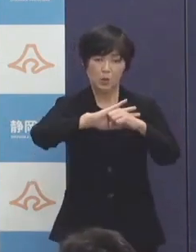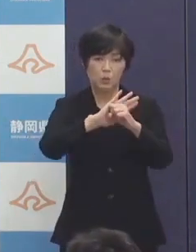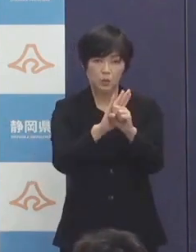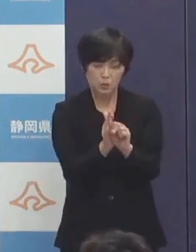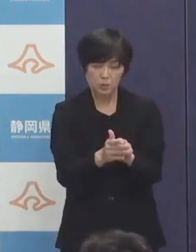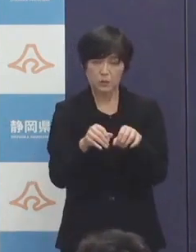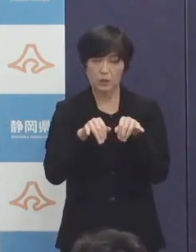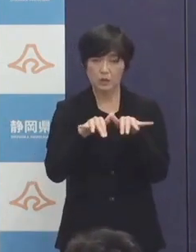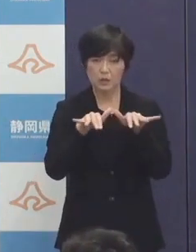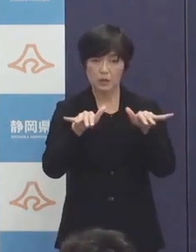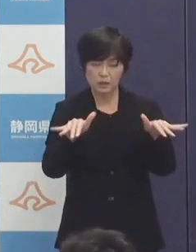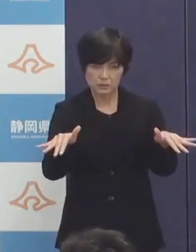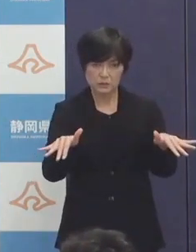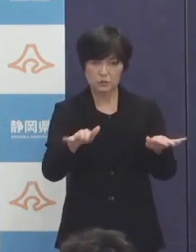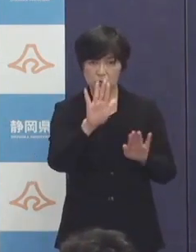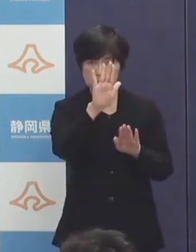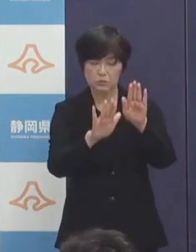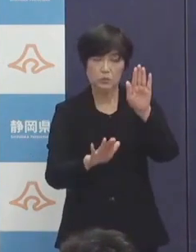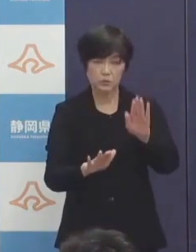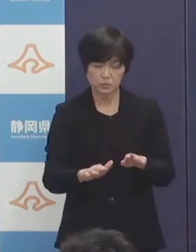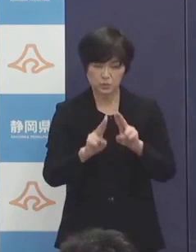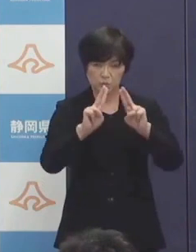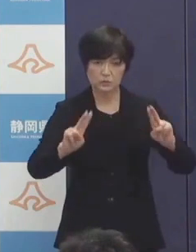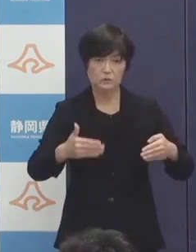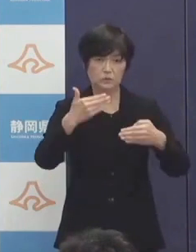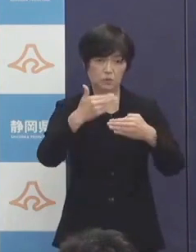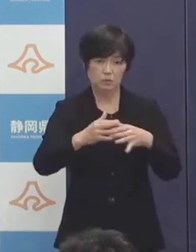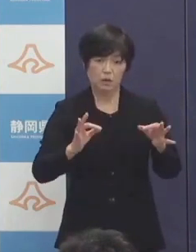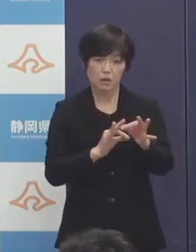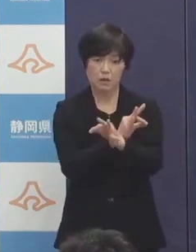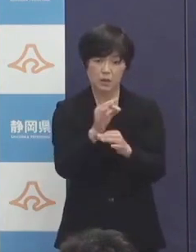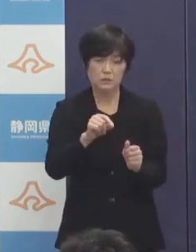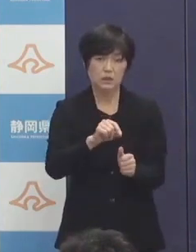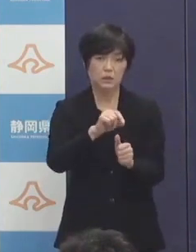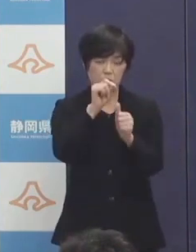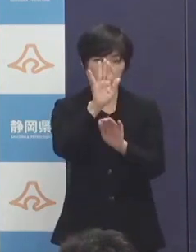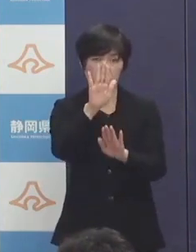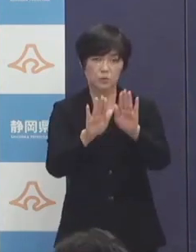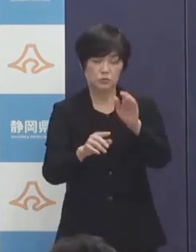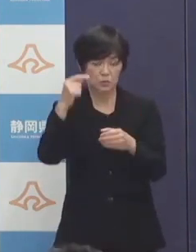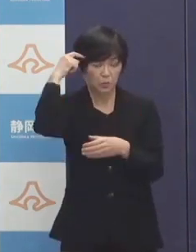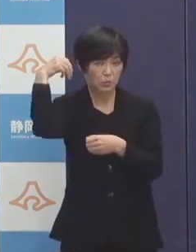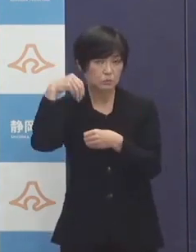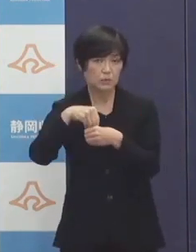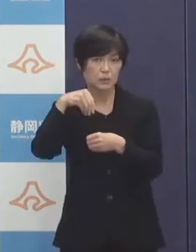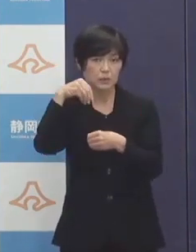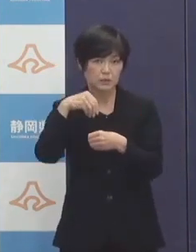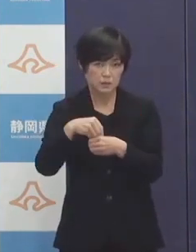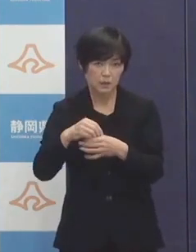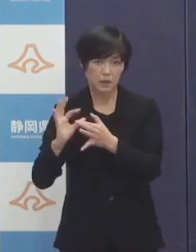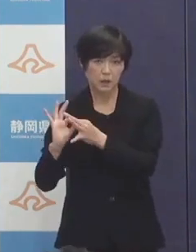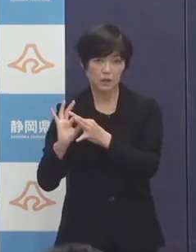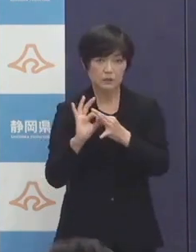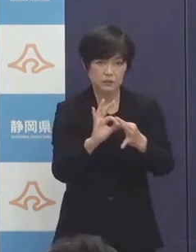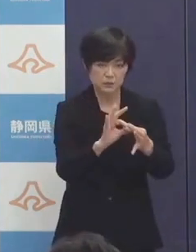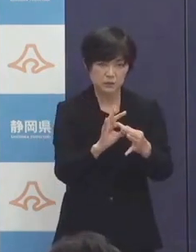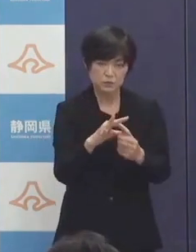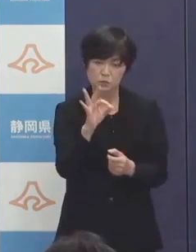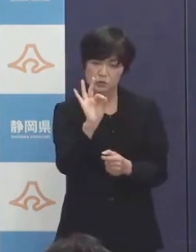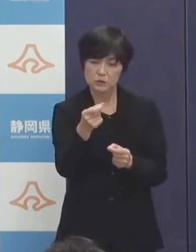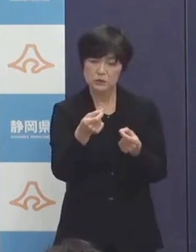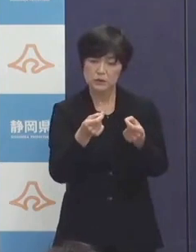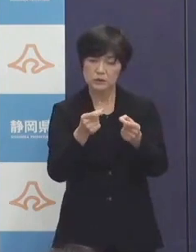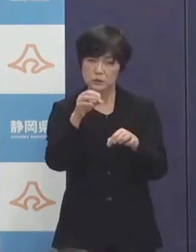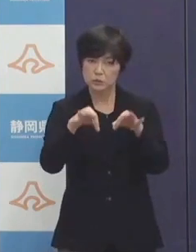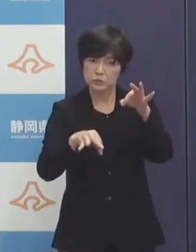の感染拡大の状況や本県の経済雇用状況への影響などを踏まえまして、引き続き資金繰り対